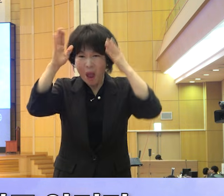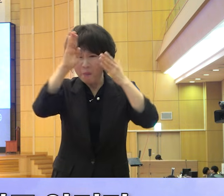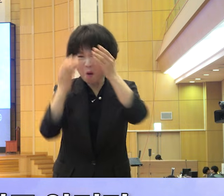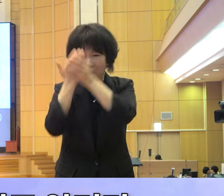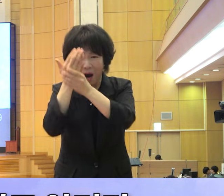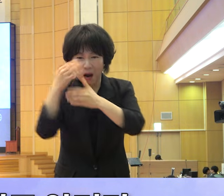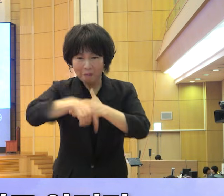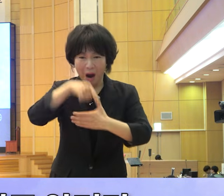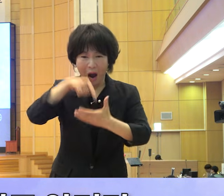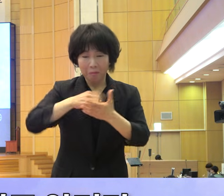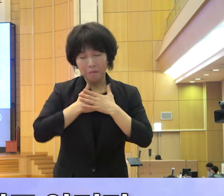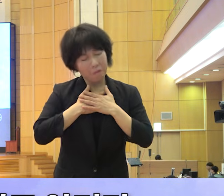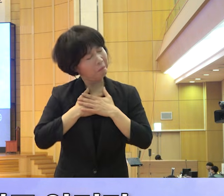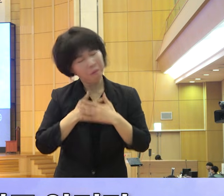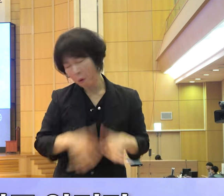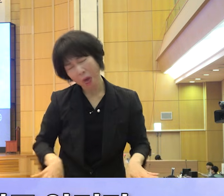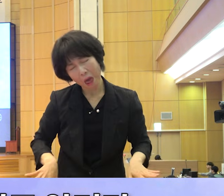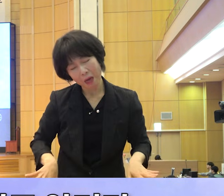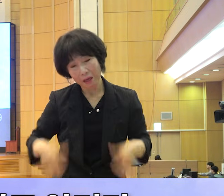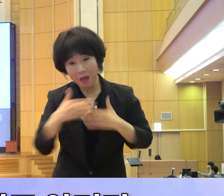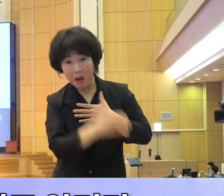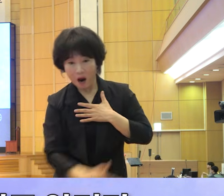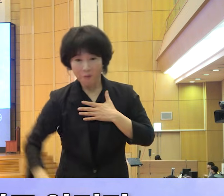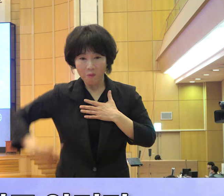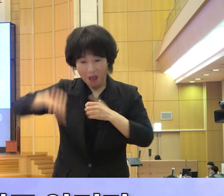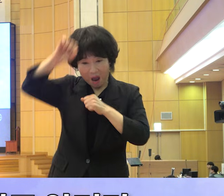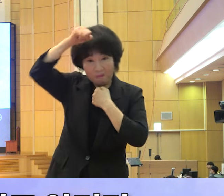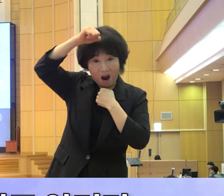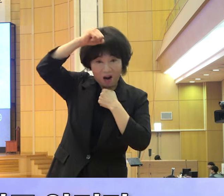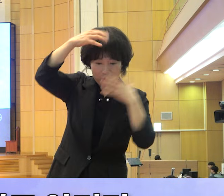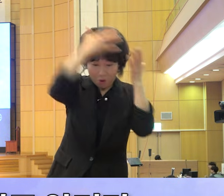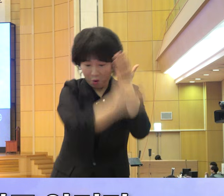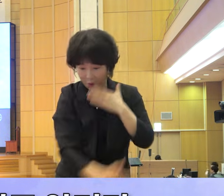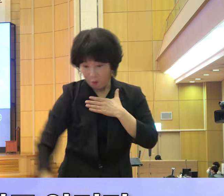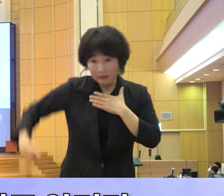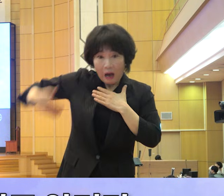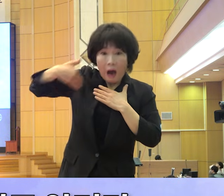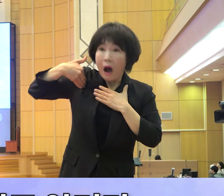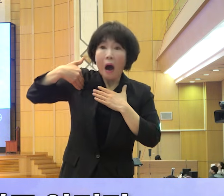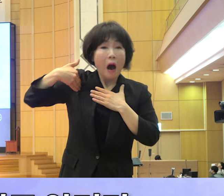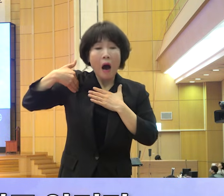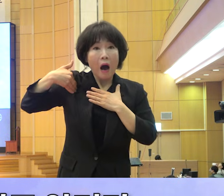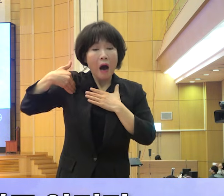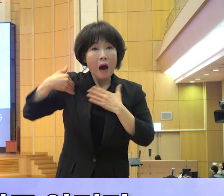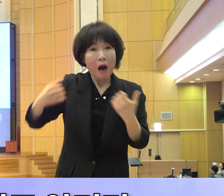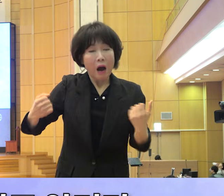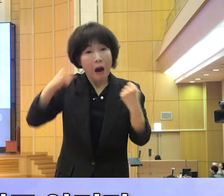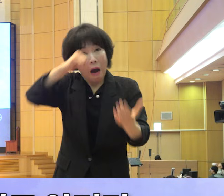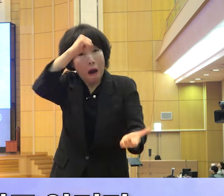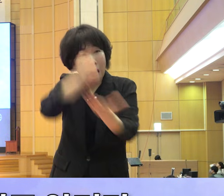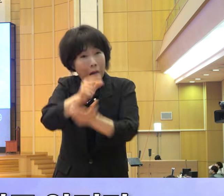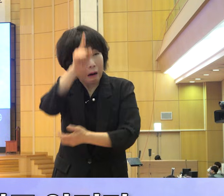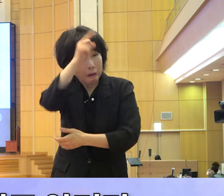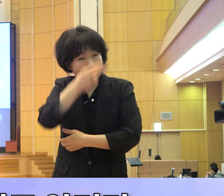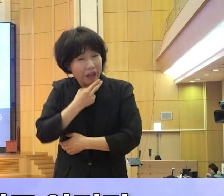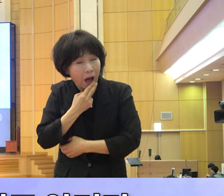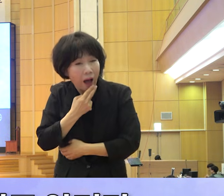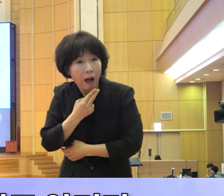아니라 머리서부터 발바닥까지, 발바닥에서 머리까지 성한 곳이